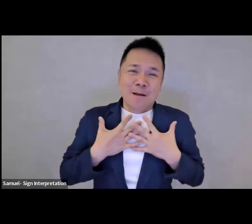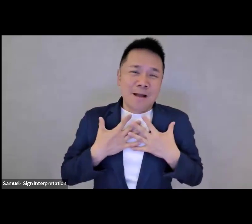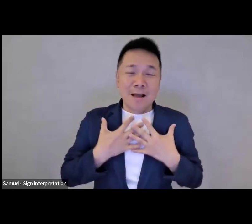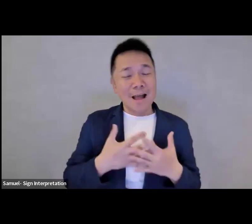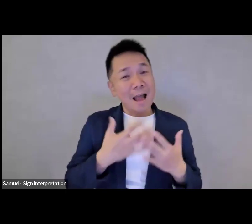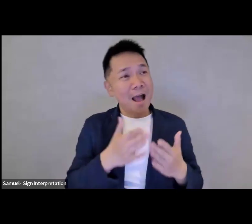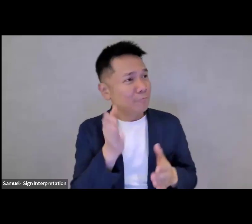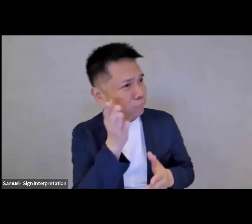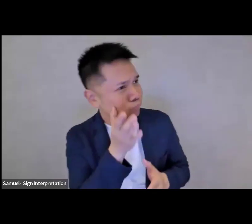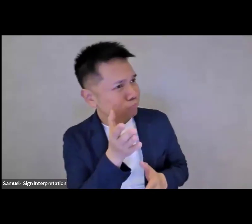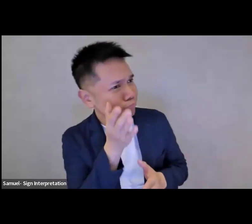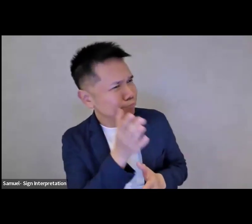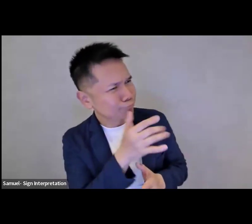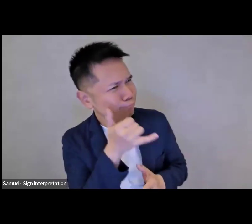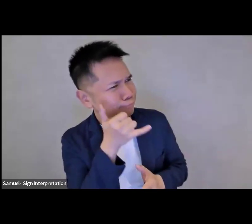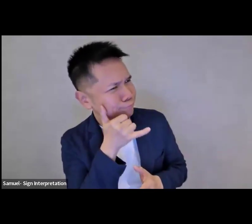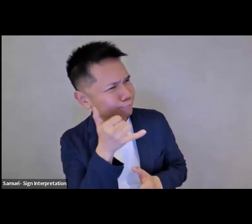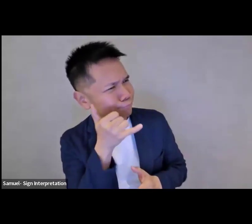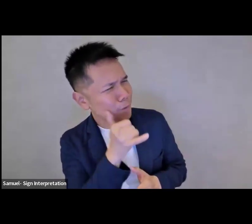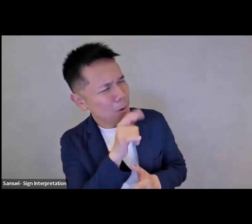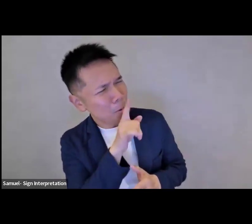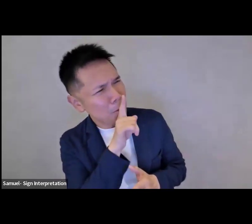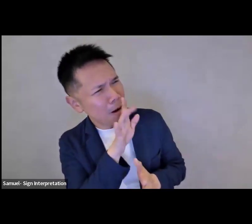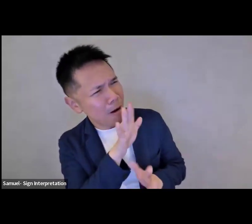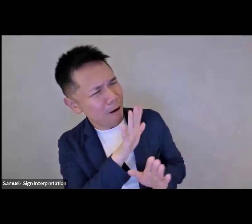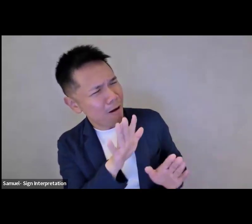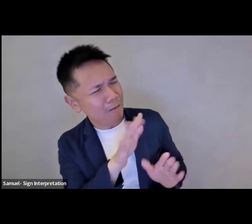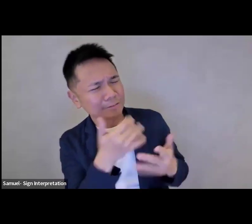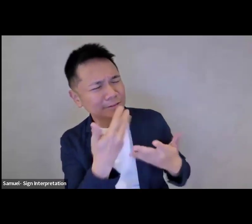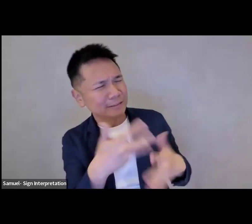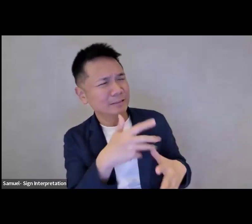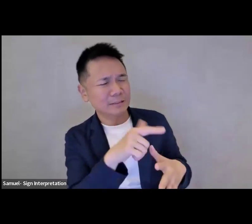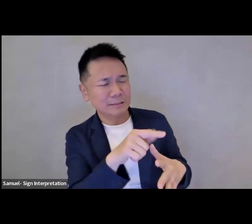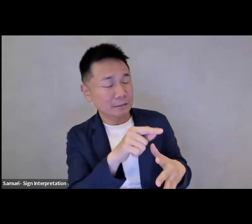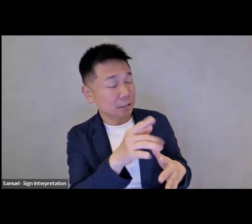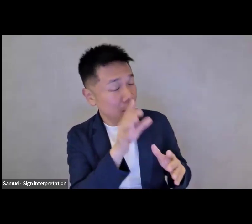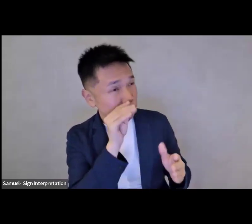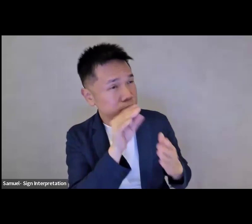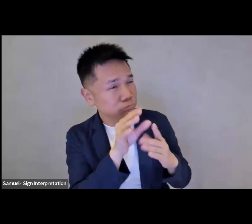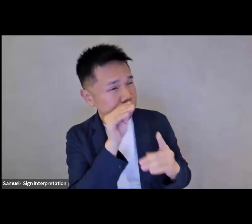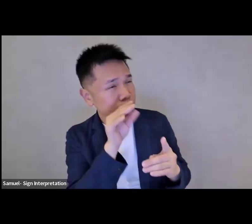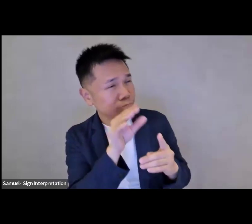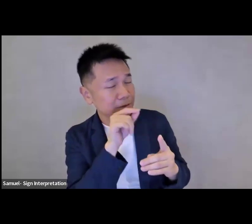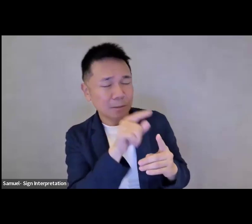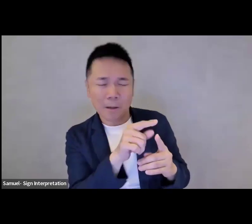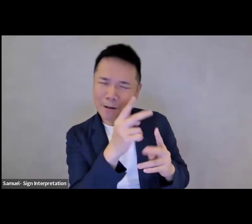更残疾包容性的，你有好多的这些热情